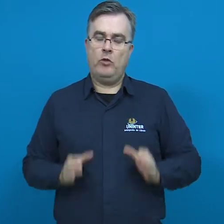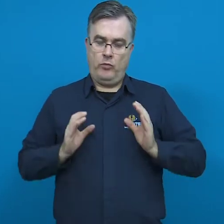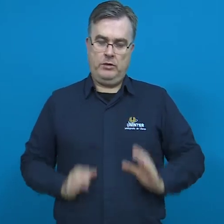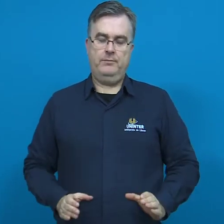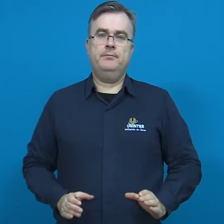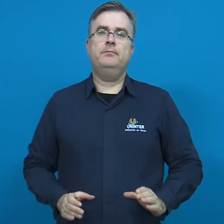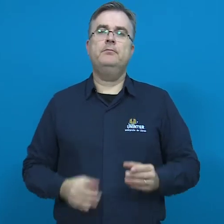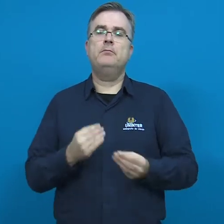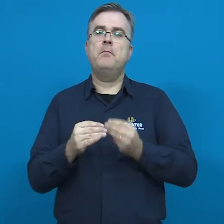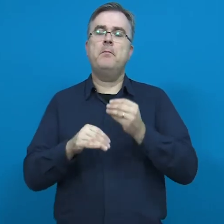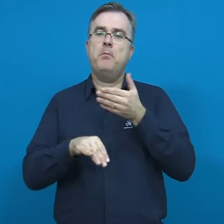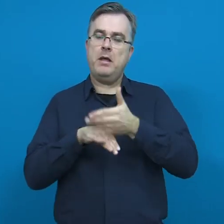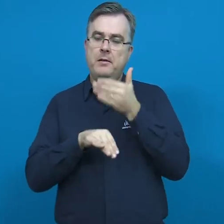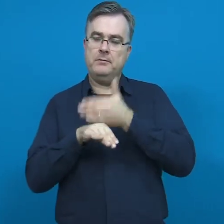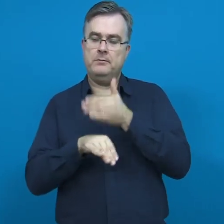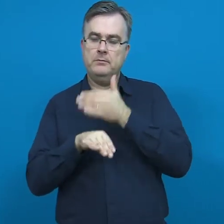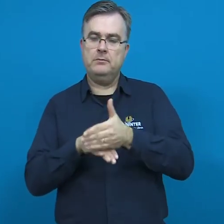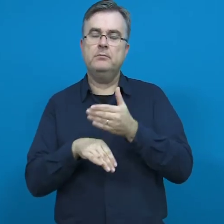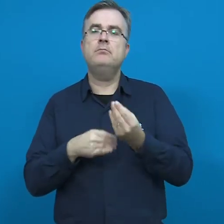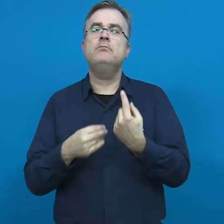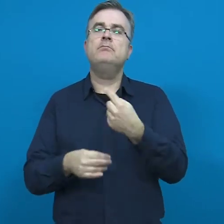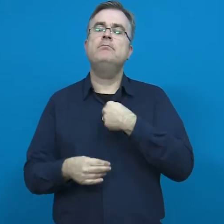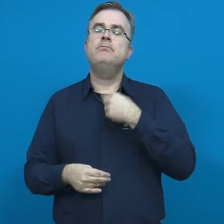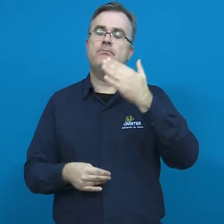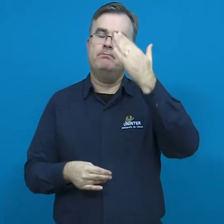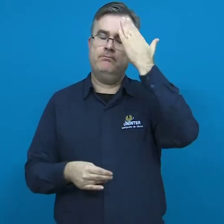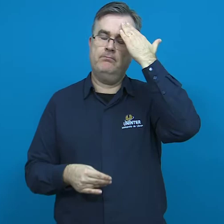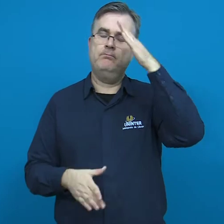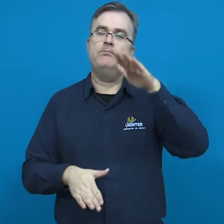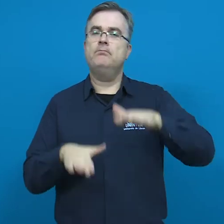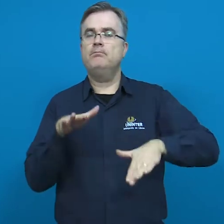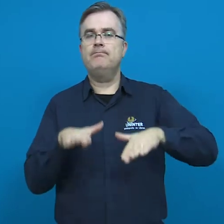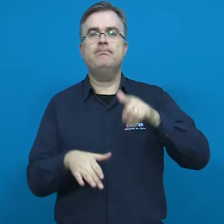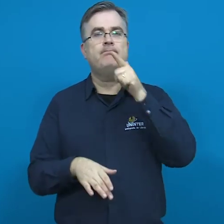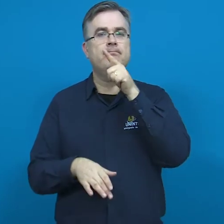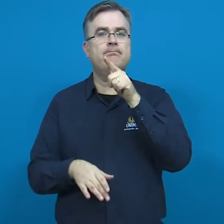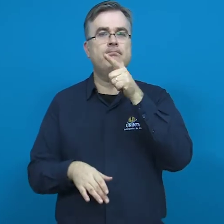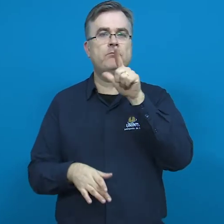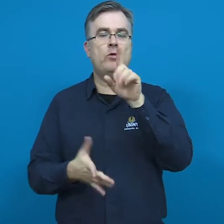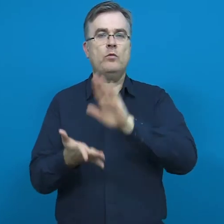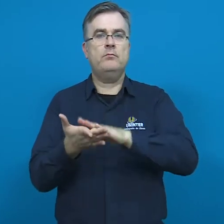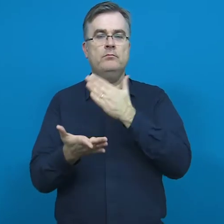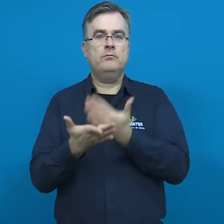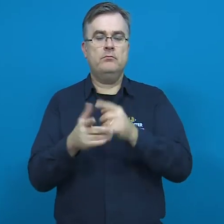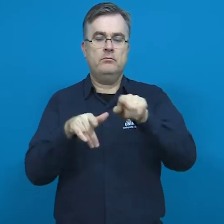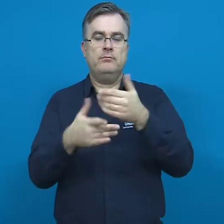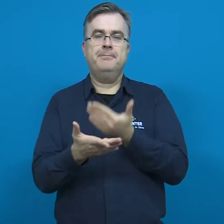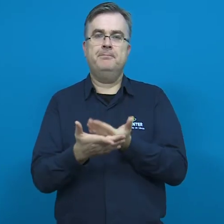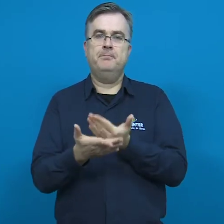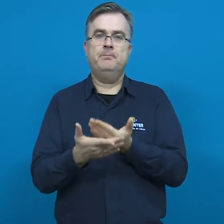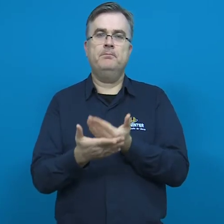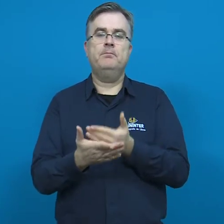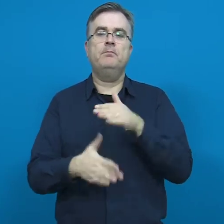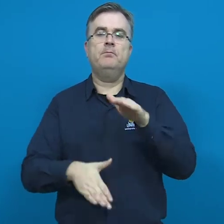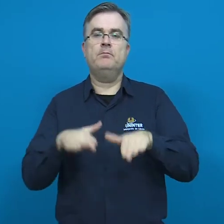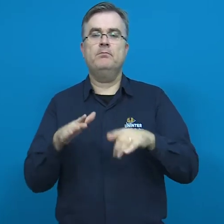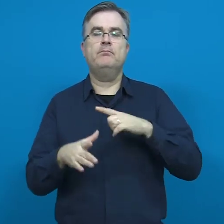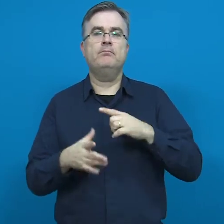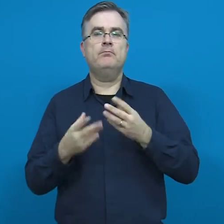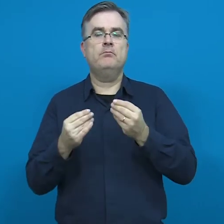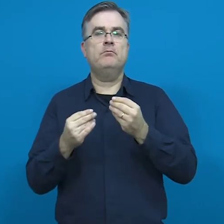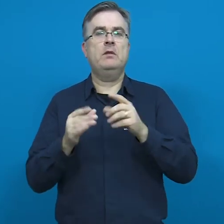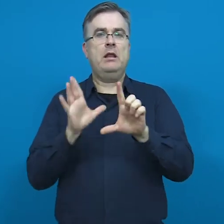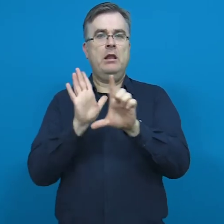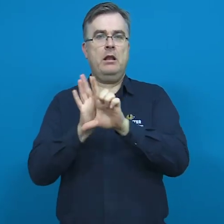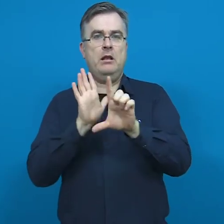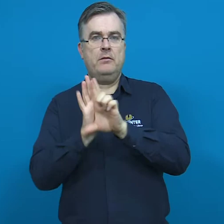comportar? Isso do ponto de vista prático, porque a gente sabe que às vezes conseguir um intérprete para a sala de aula vai depender